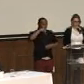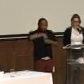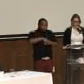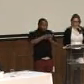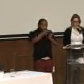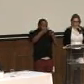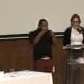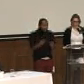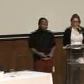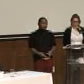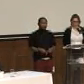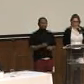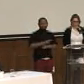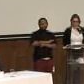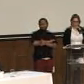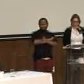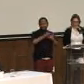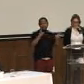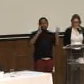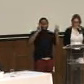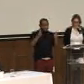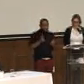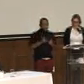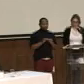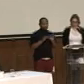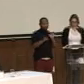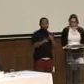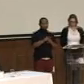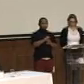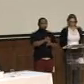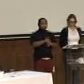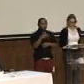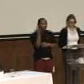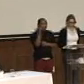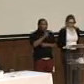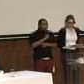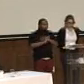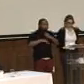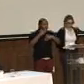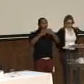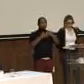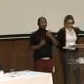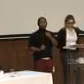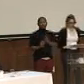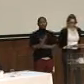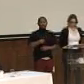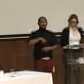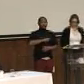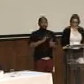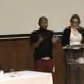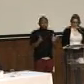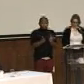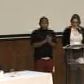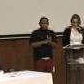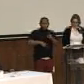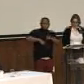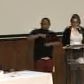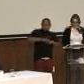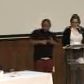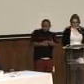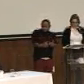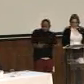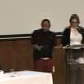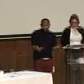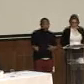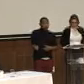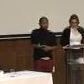distância. Conseguimos avançar bastante para os MOOC, conseguimos avançar bastante no sentido de produzir o nosso próprio material. Os novos estúdios